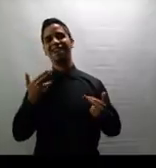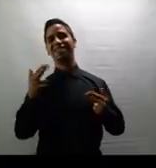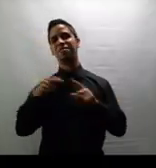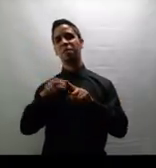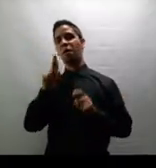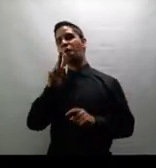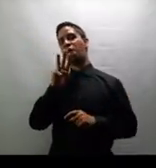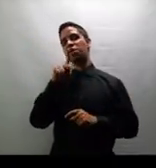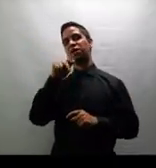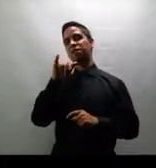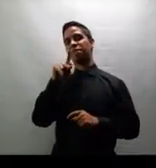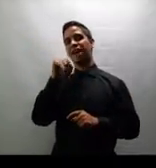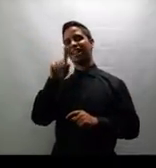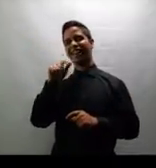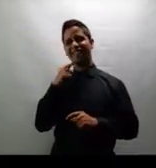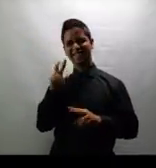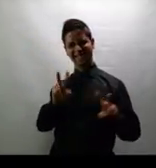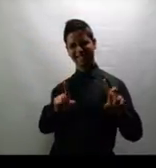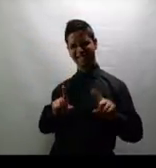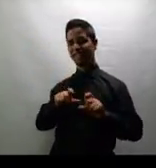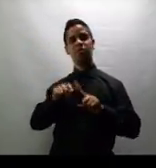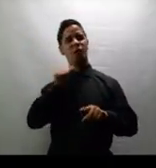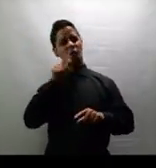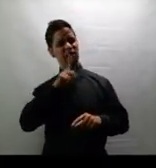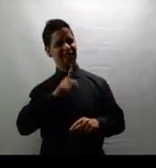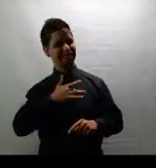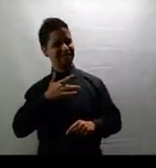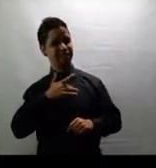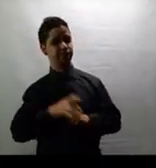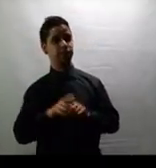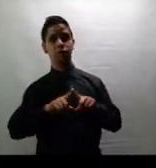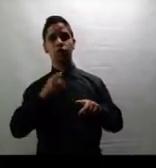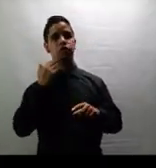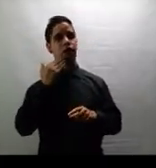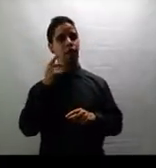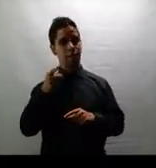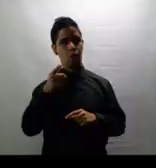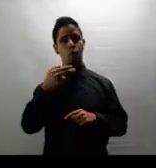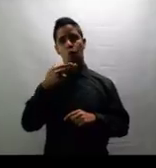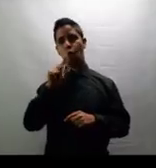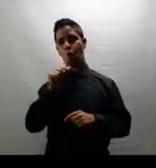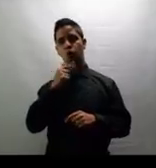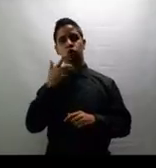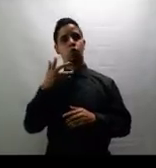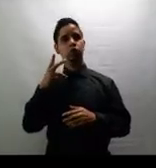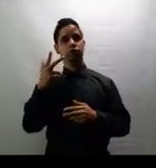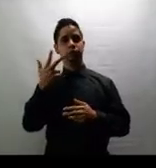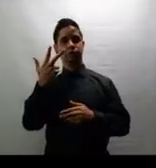lo que pasa es que uno nos dejó sin luz lo que pasa está para el mes